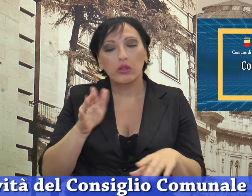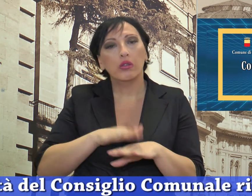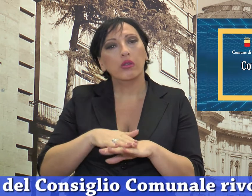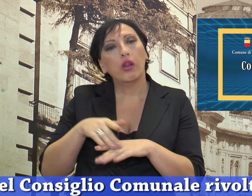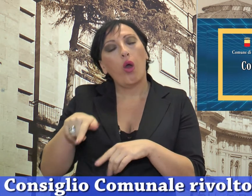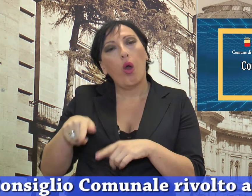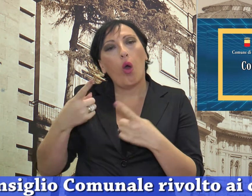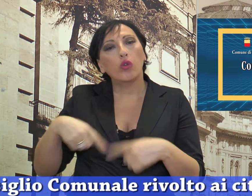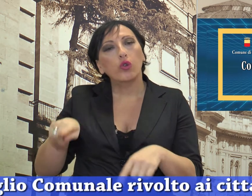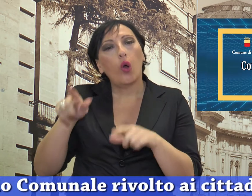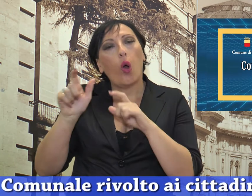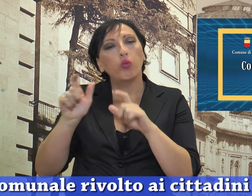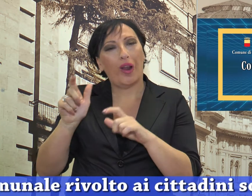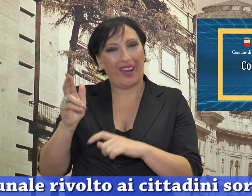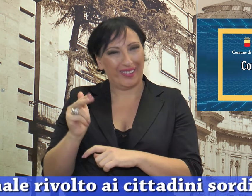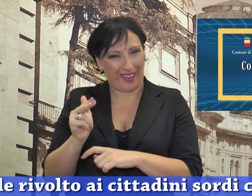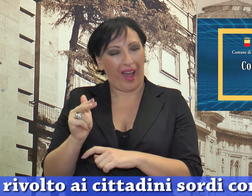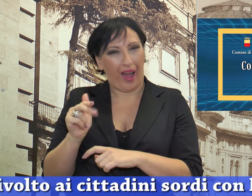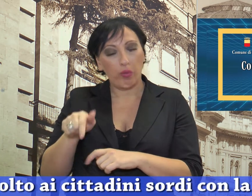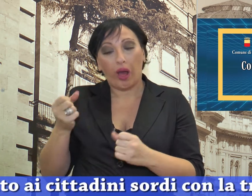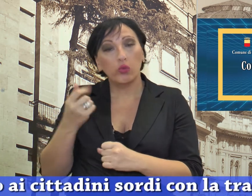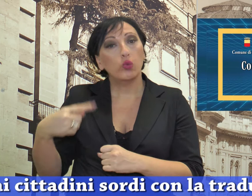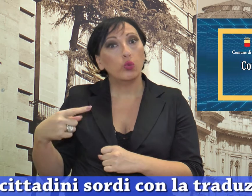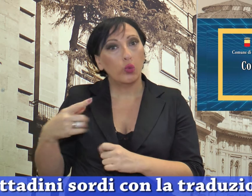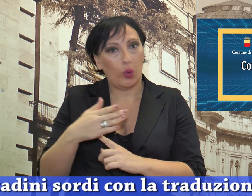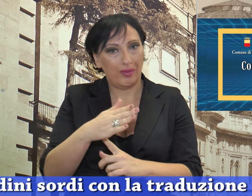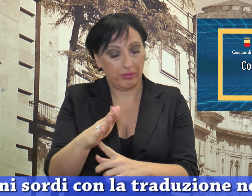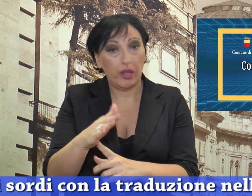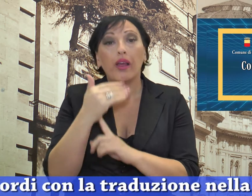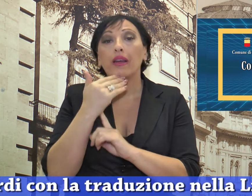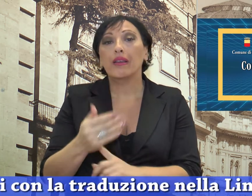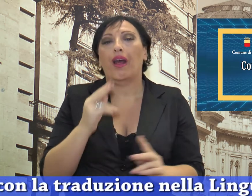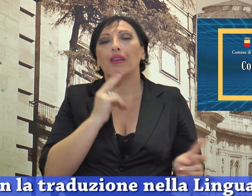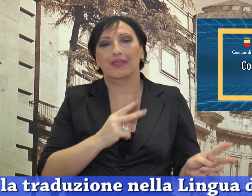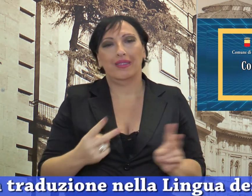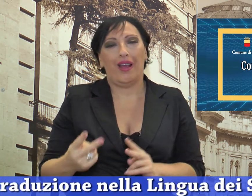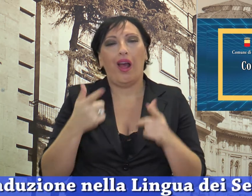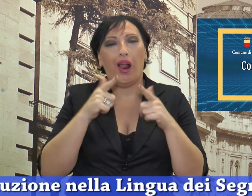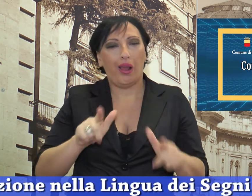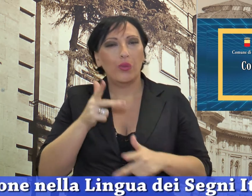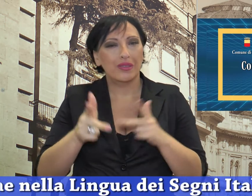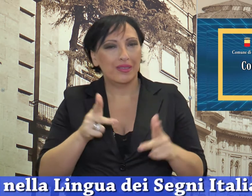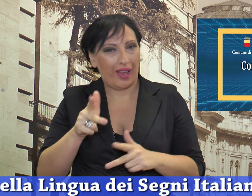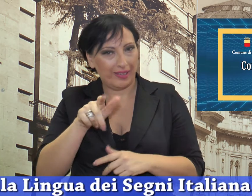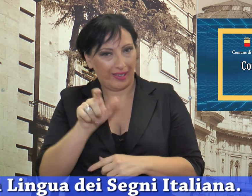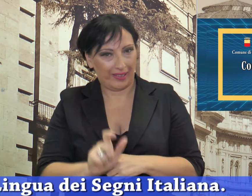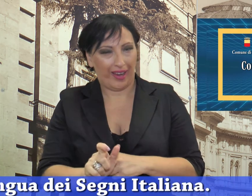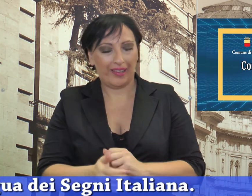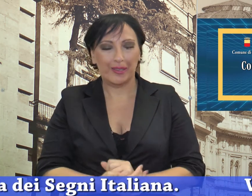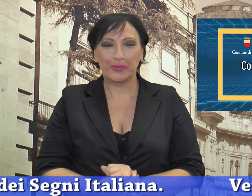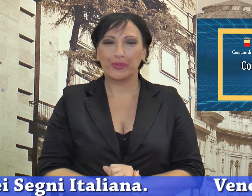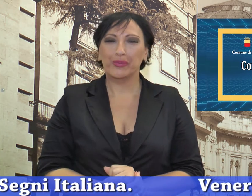di Napoli rivolto ai cittadini sordi, con la traduzione nella lingua dei segni